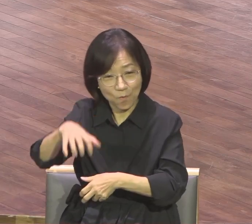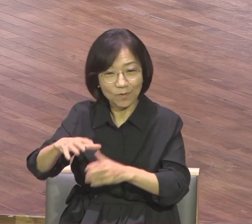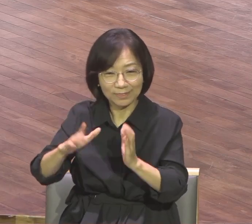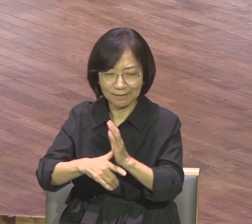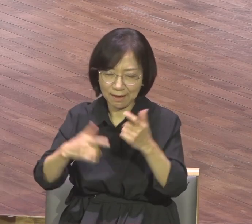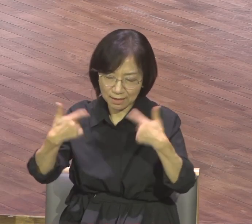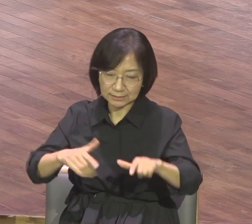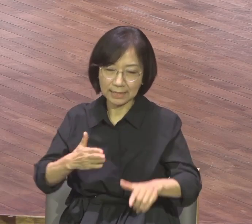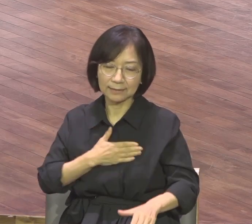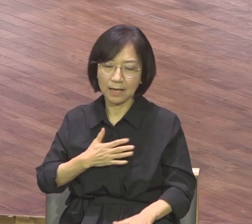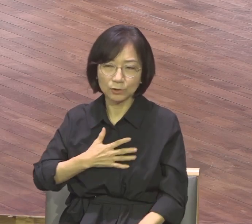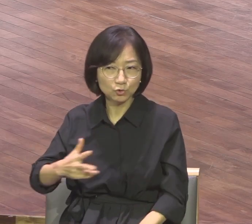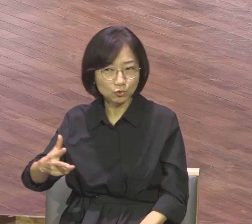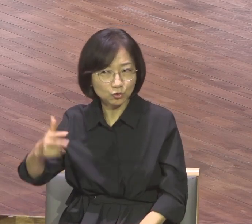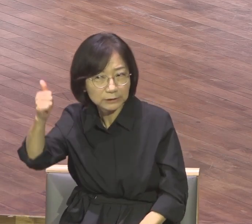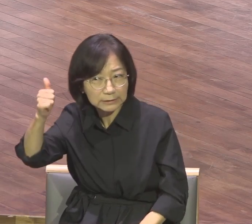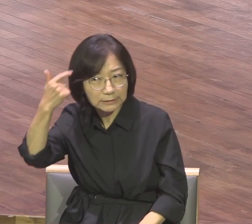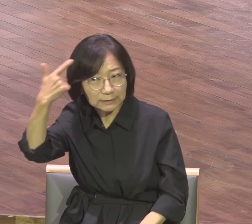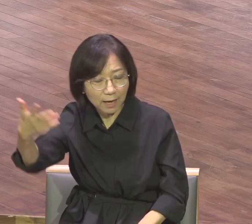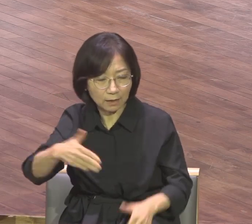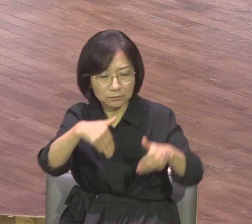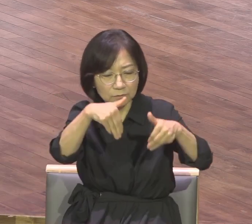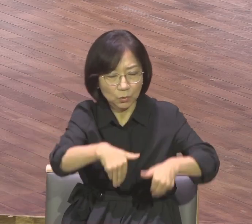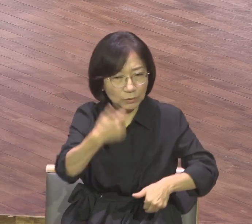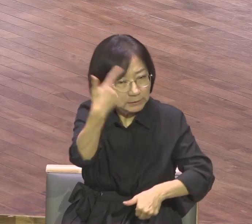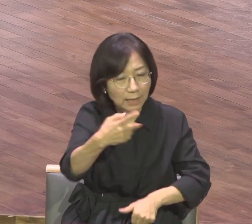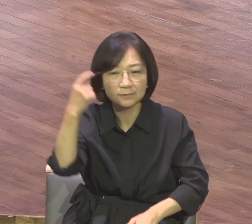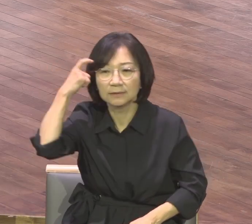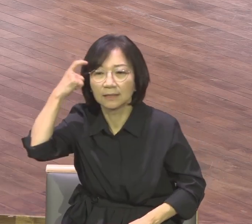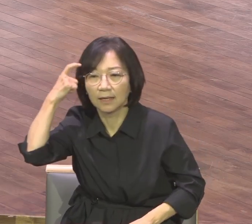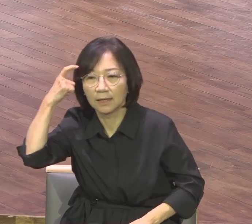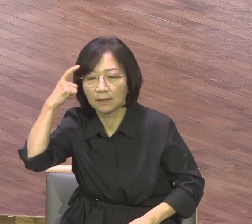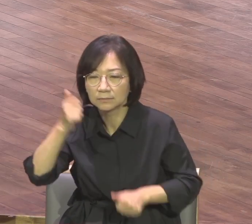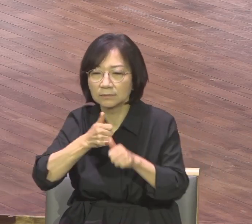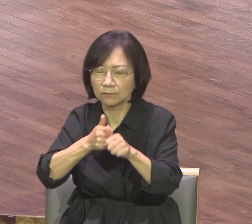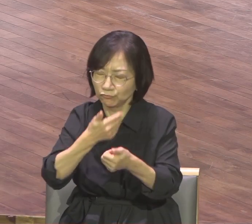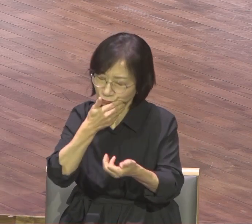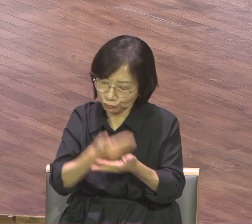주인의식을 가지고 있느냐 없느냐 정말 중요해요.